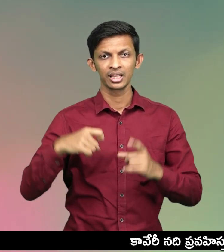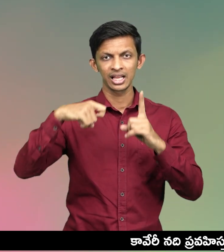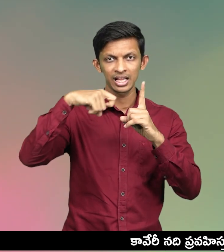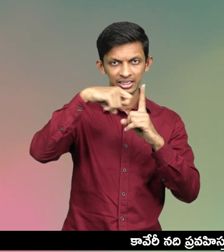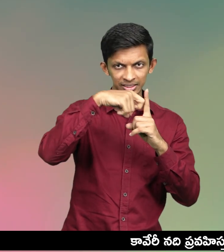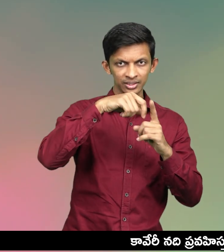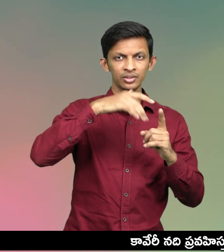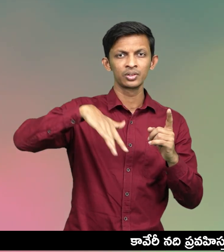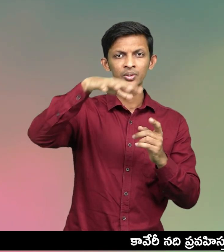కావేరీ నది ప్రవహిస్తుంది.